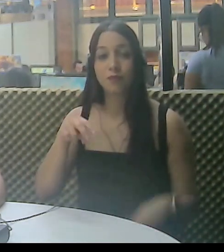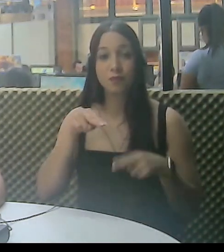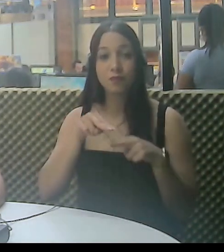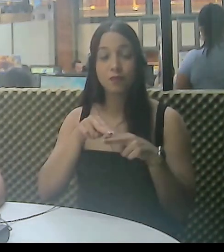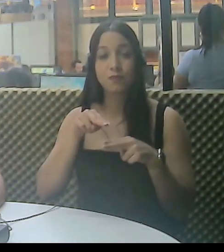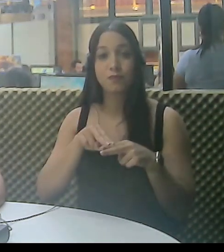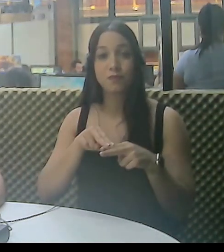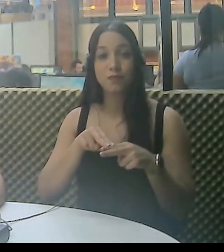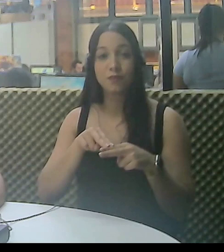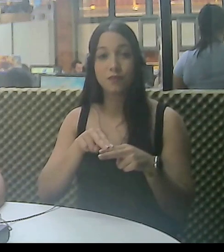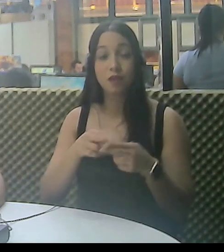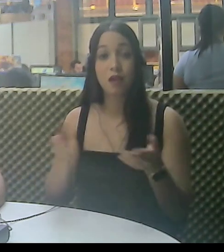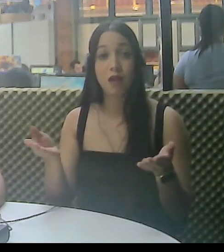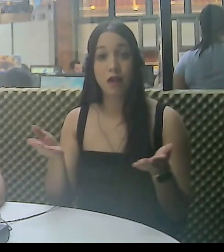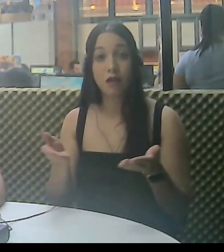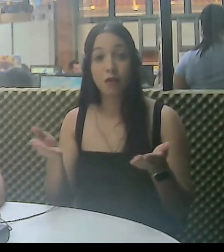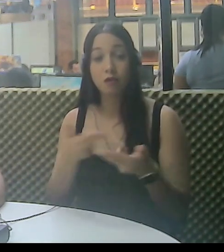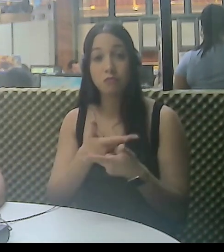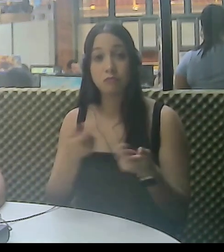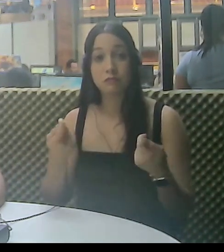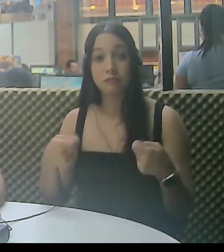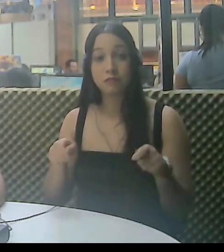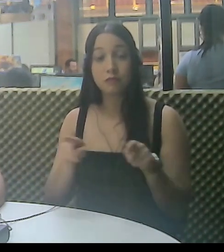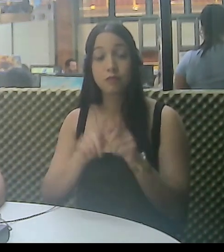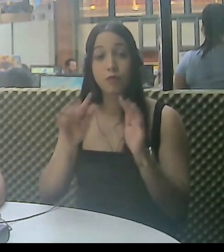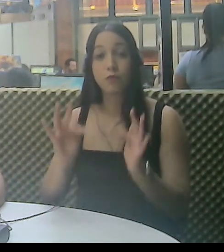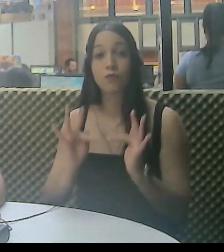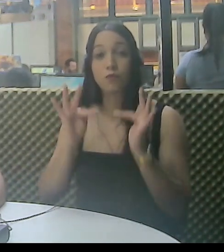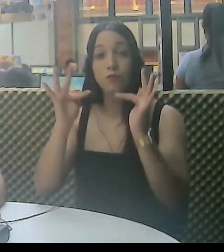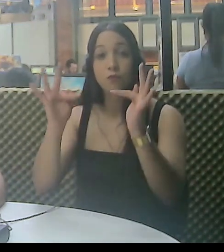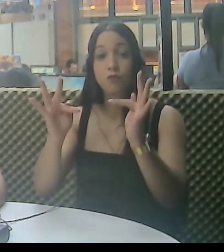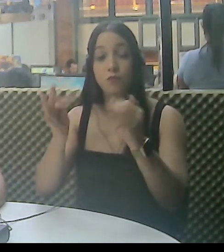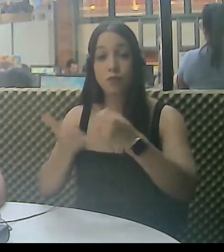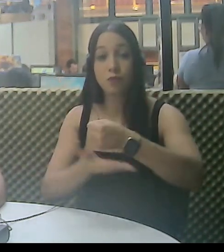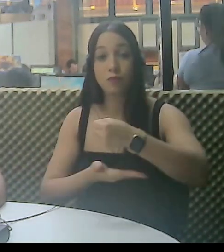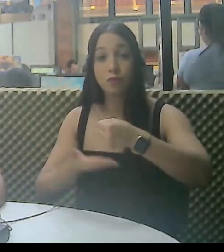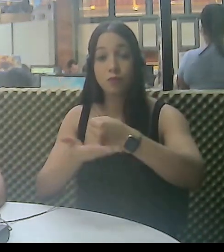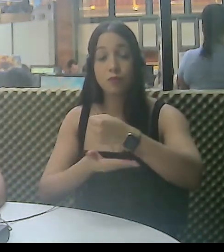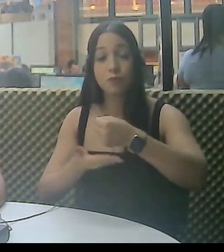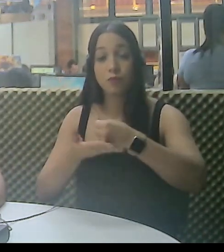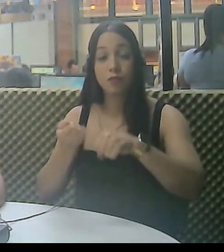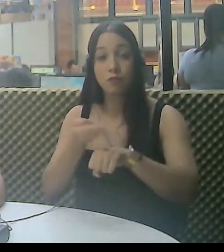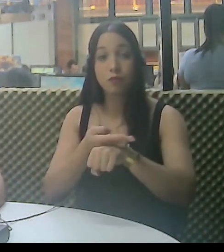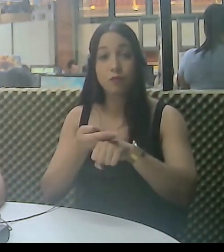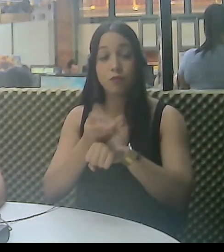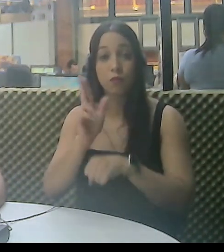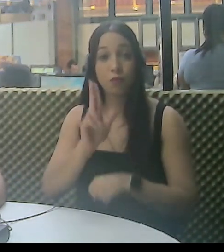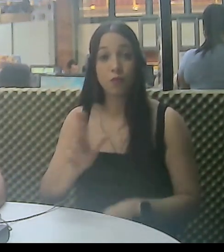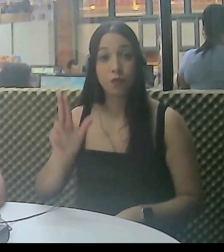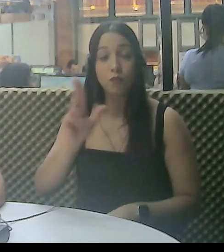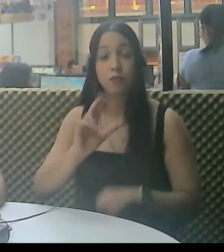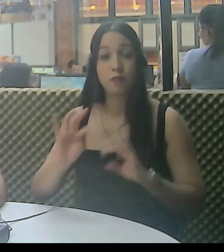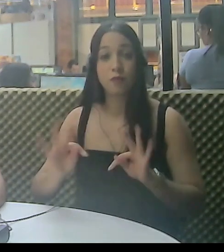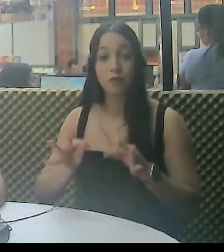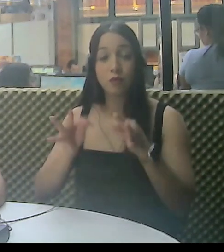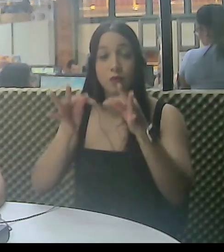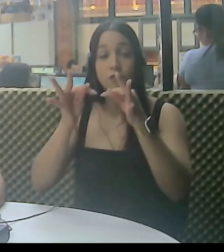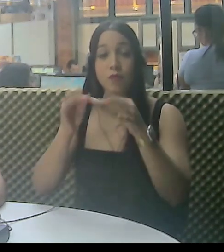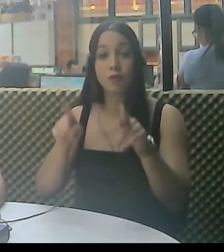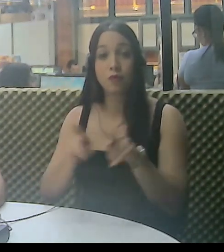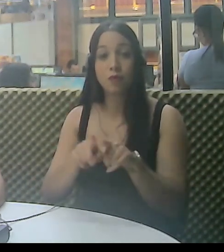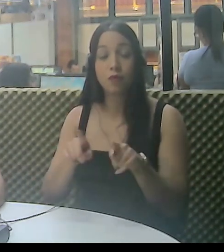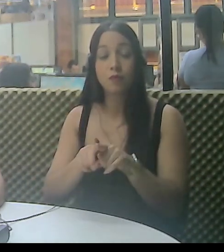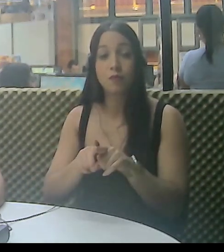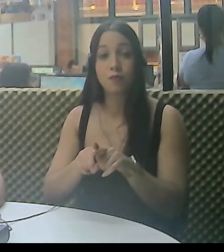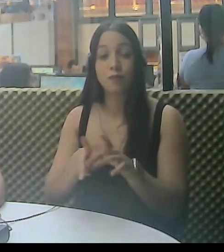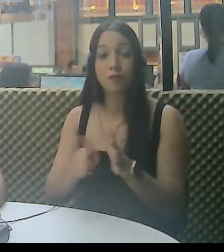atender as demandas atuais e futuras do saneamento básico em Uberlândia, incluindo revitalização e modernização das instalações